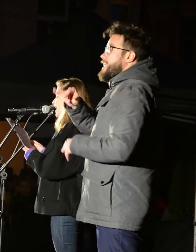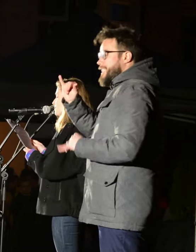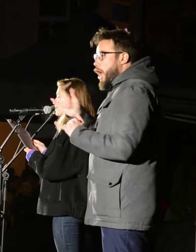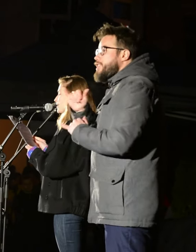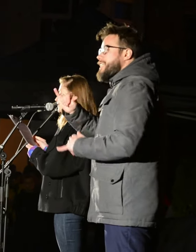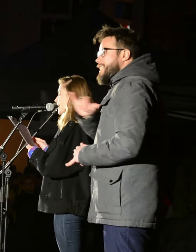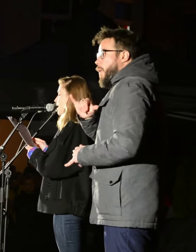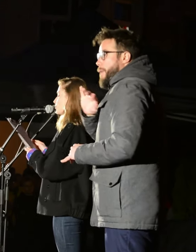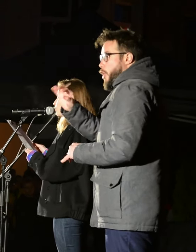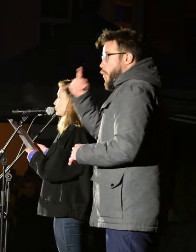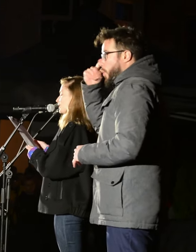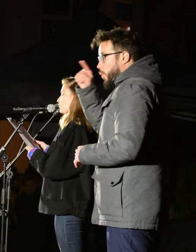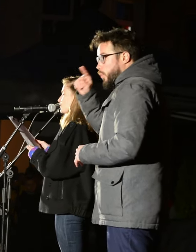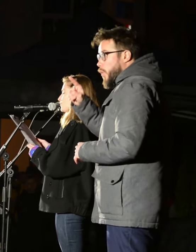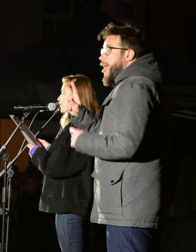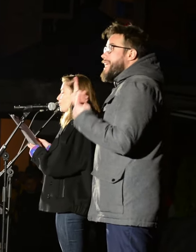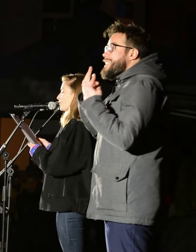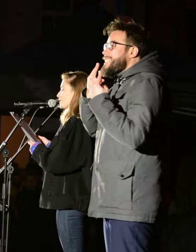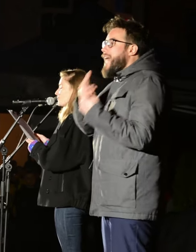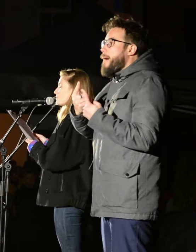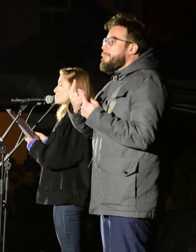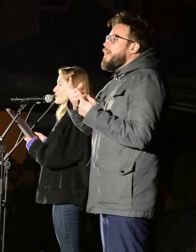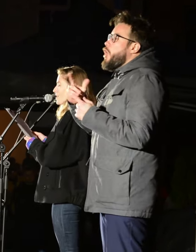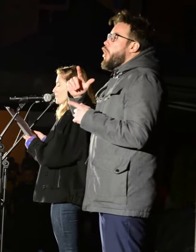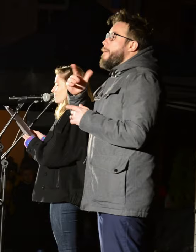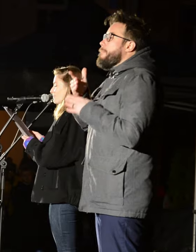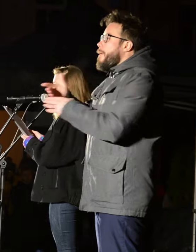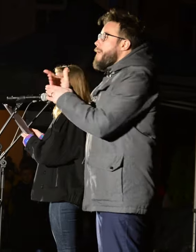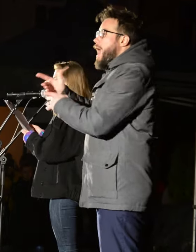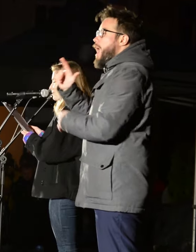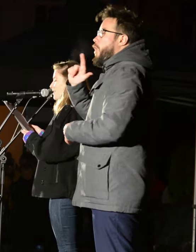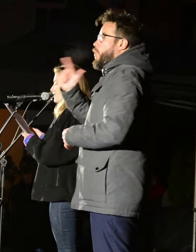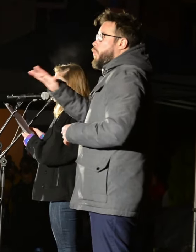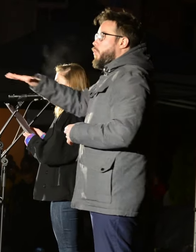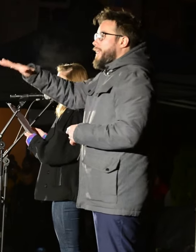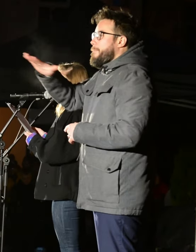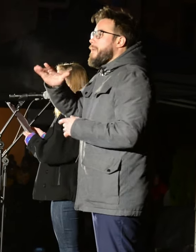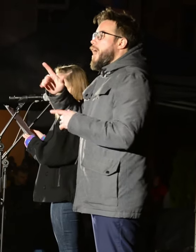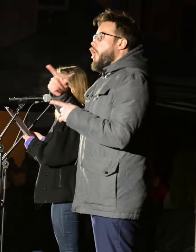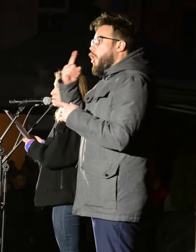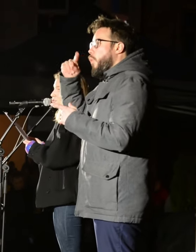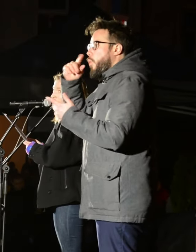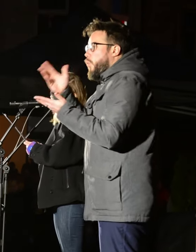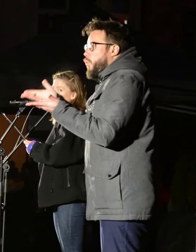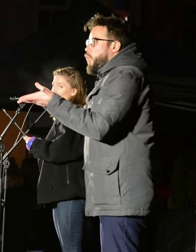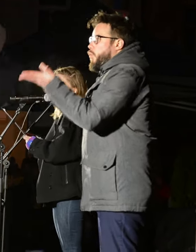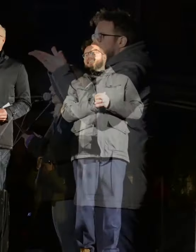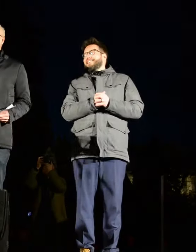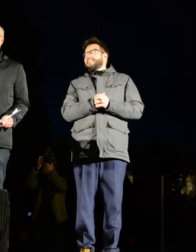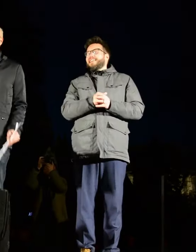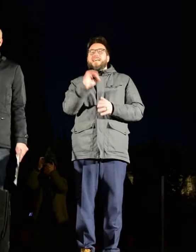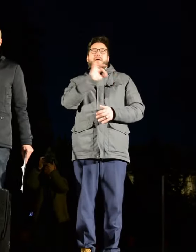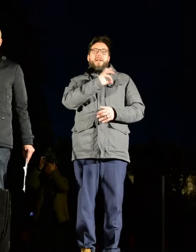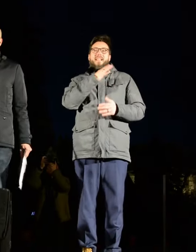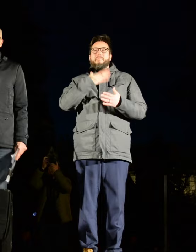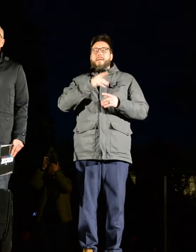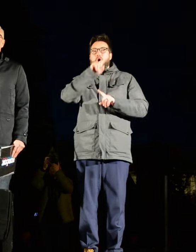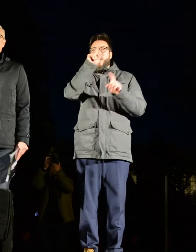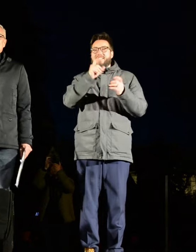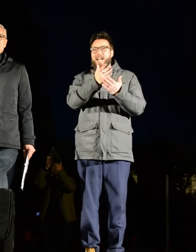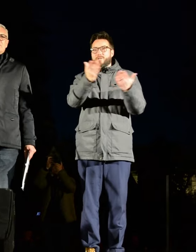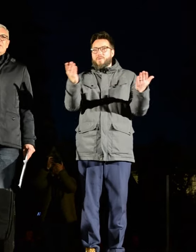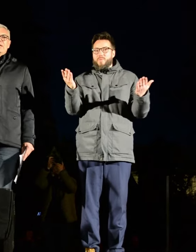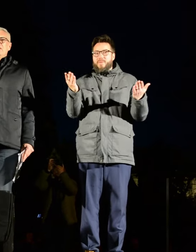ale najmä sám kultivuje svoje okolie svojim prejavom a správaním. A ja mu za to ďakujem. Otázku na vás,